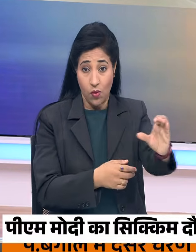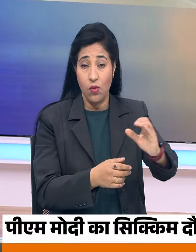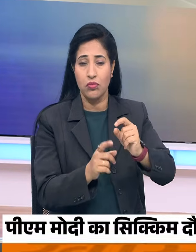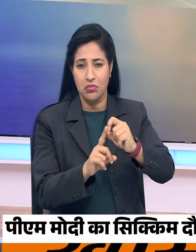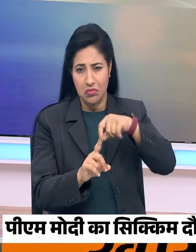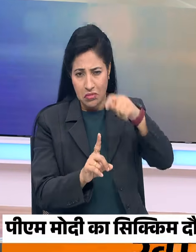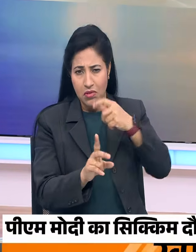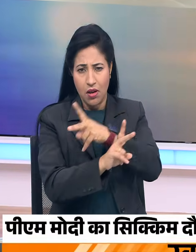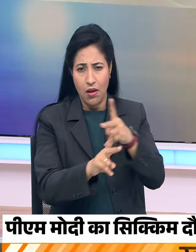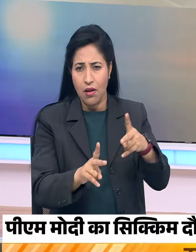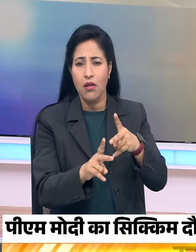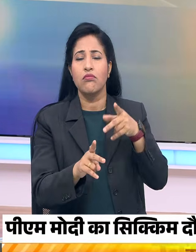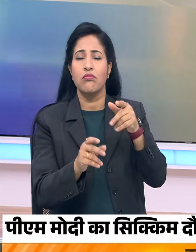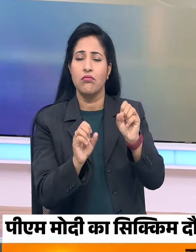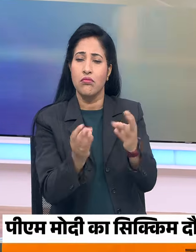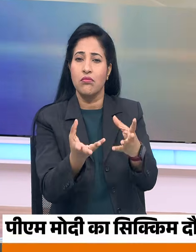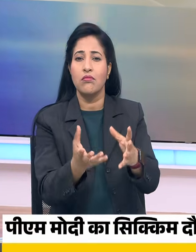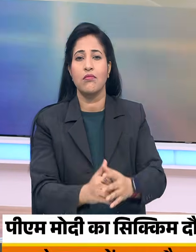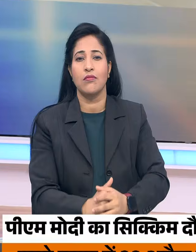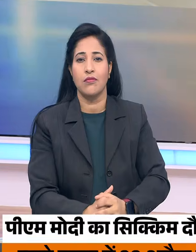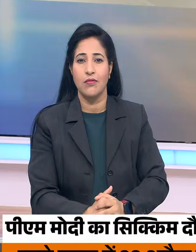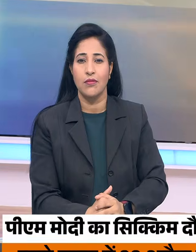विकास परियोजनाओं की करेंगे शुरुआत।